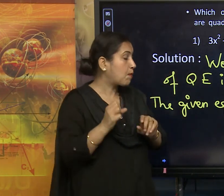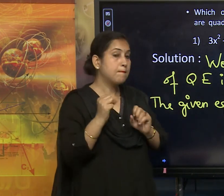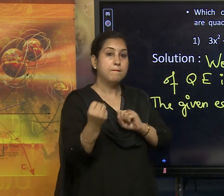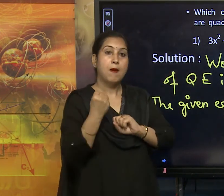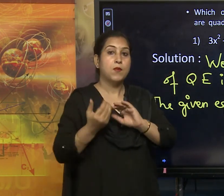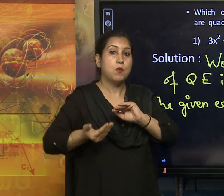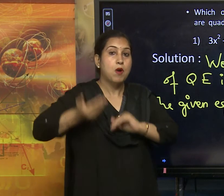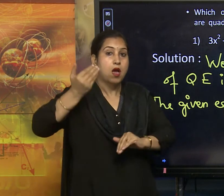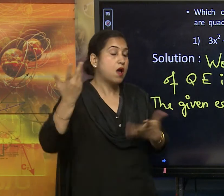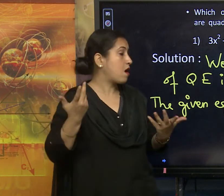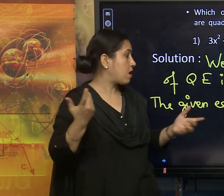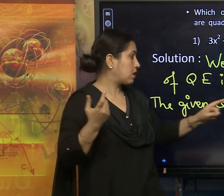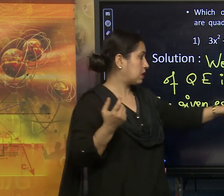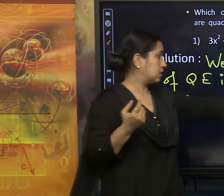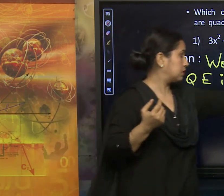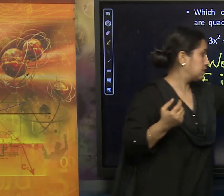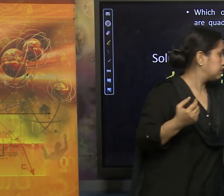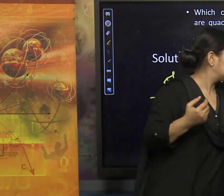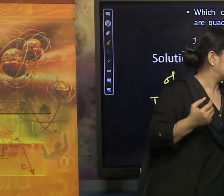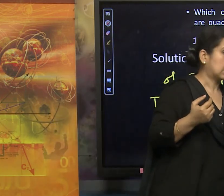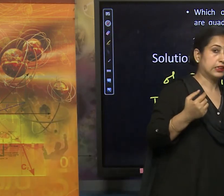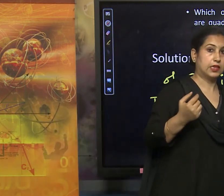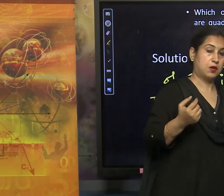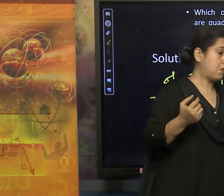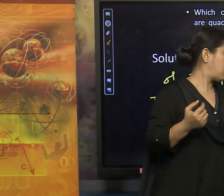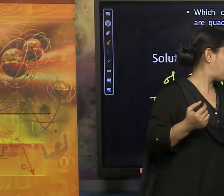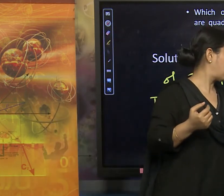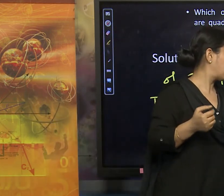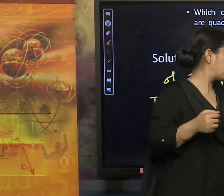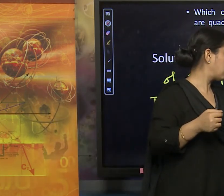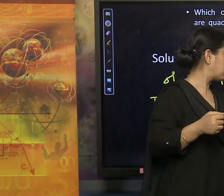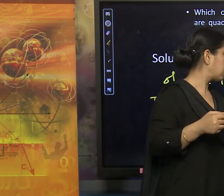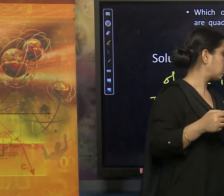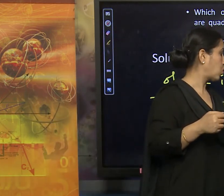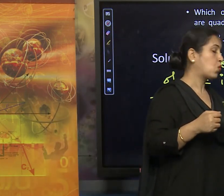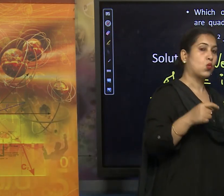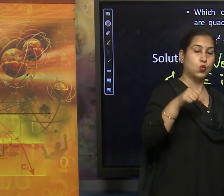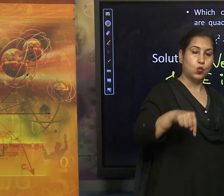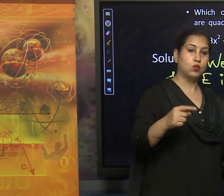अर्थात पावर्स आपको नज़र आ रही हैं, तो जितनी उसमें हाईएस्ट पावर होगी